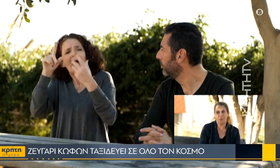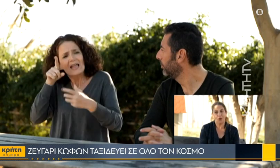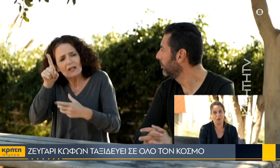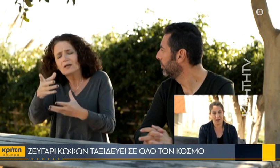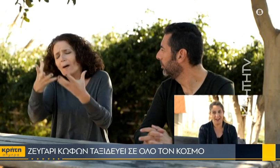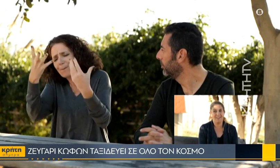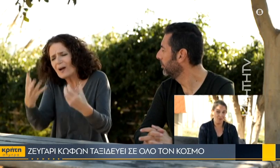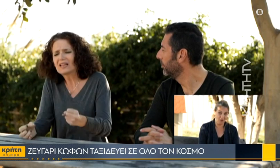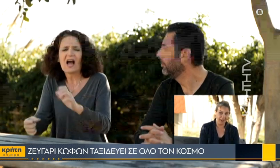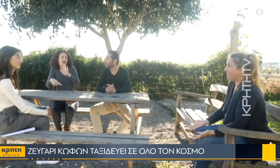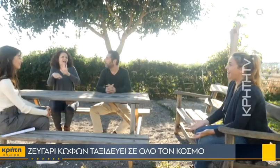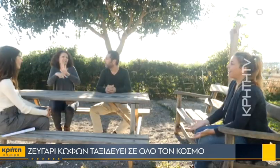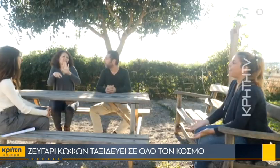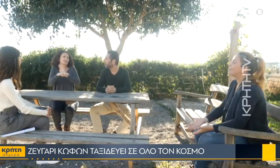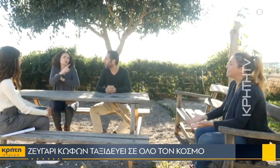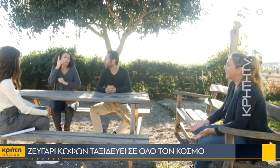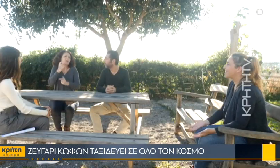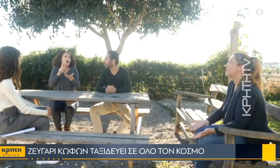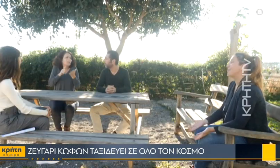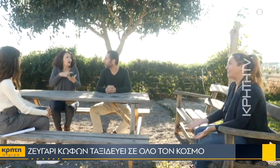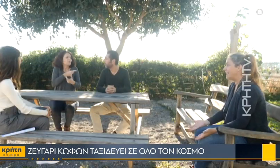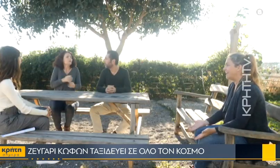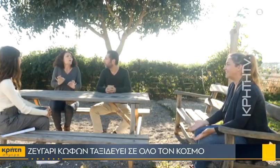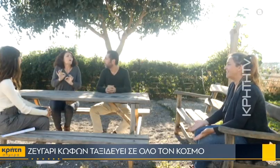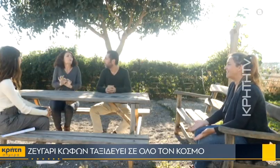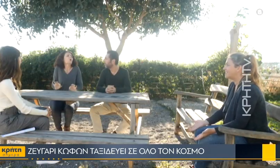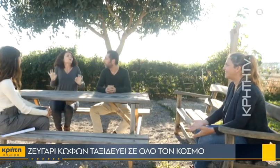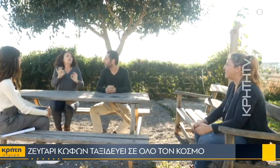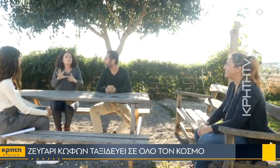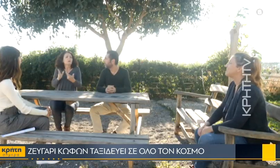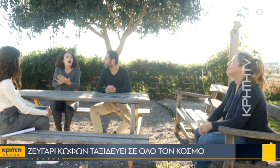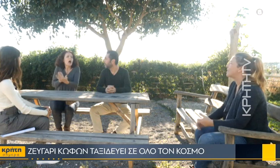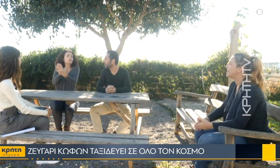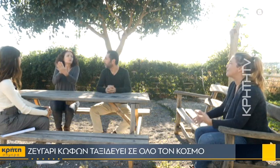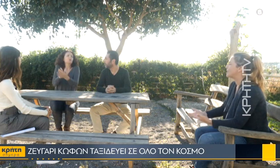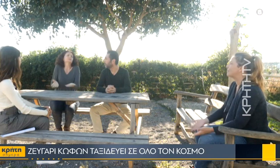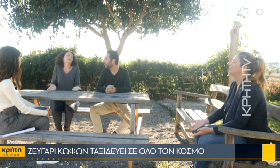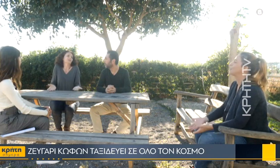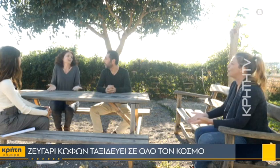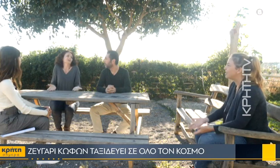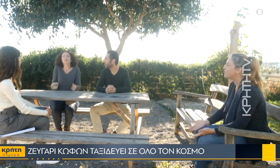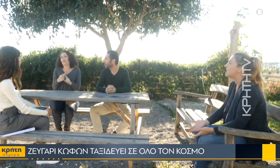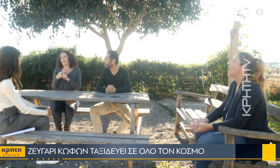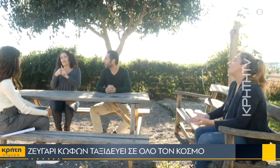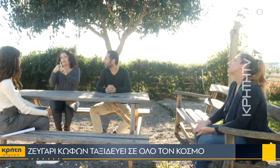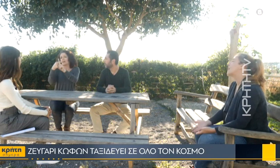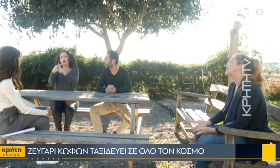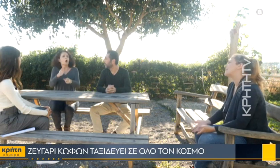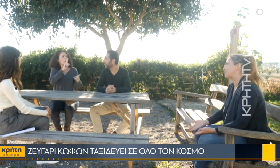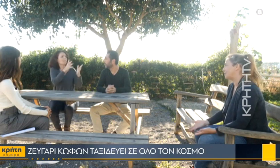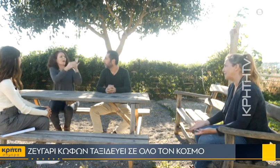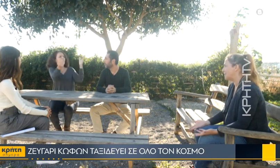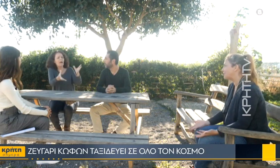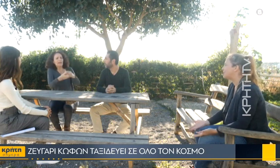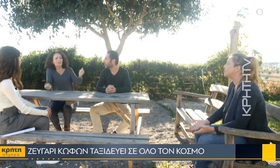Τα λέμε πολύ ωραία όλα, αλλά φυσικά δεν είναι όλα τέλεια σε ένα ταξίδι, έτσι πάντα προκύπτουν δυσκολίες. Όσο